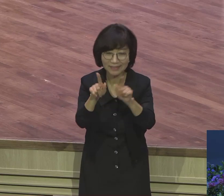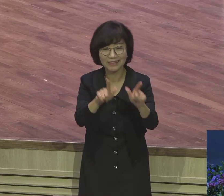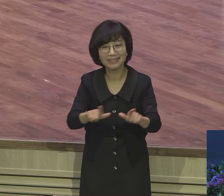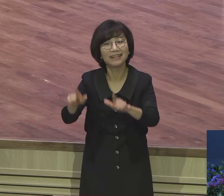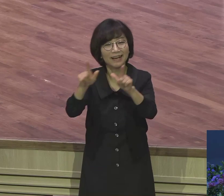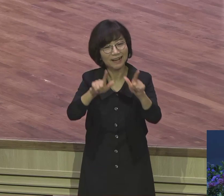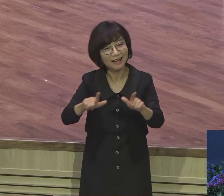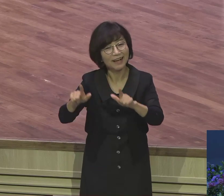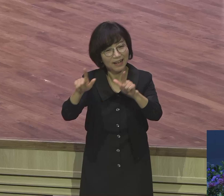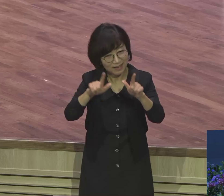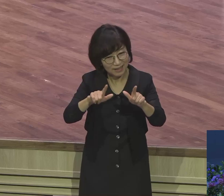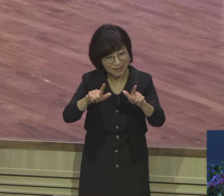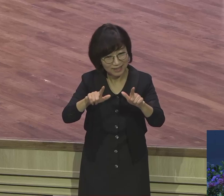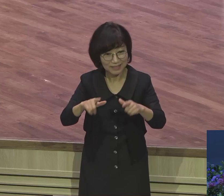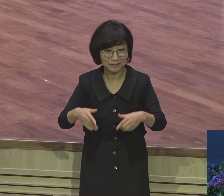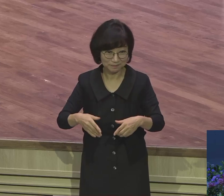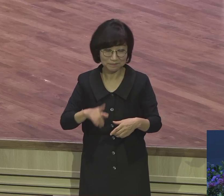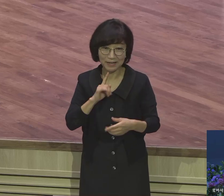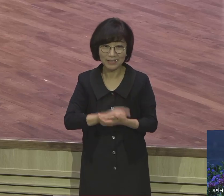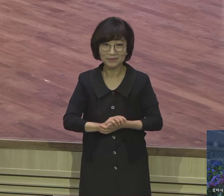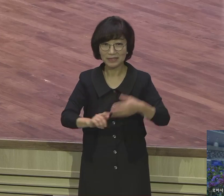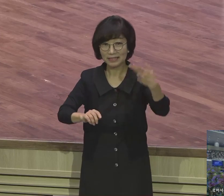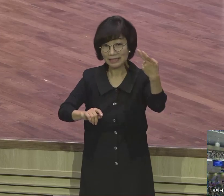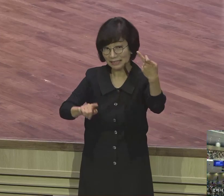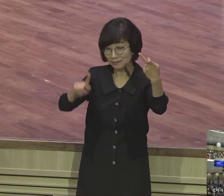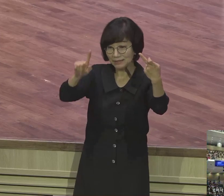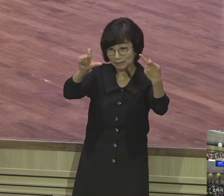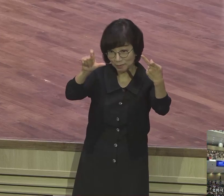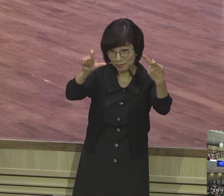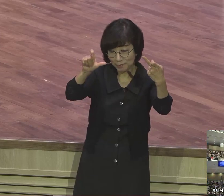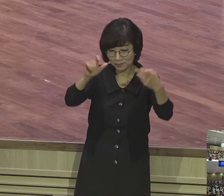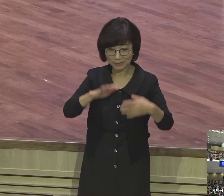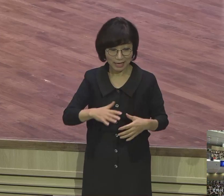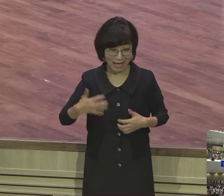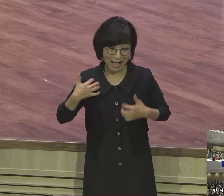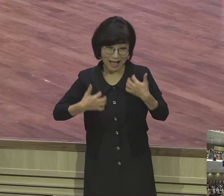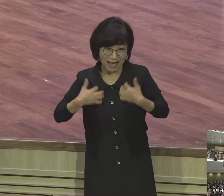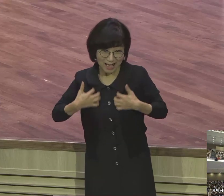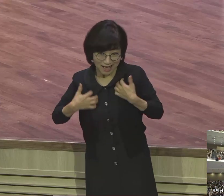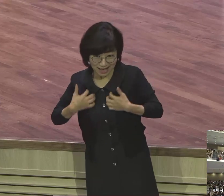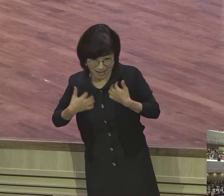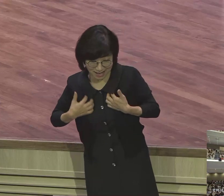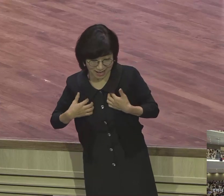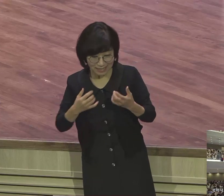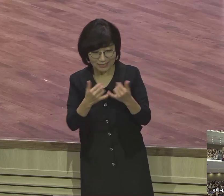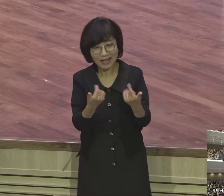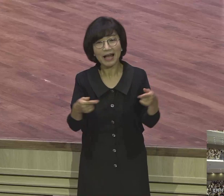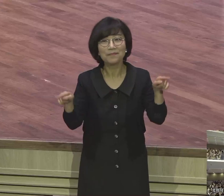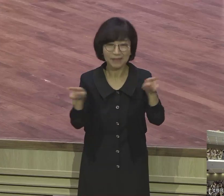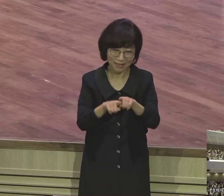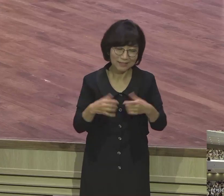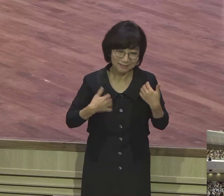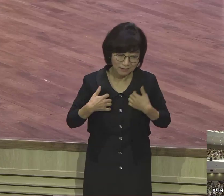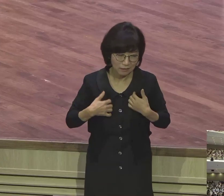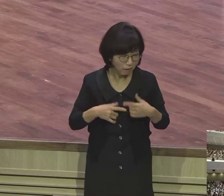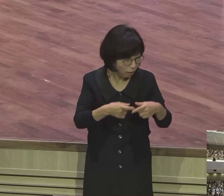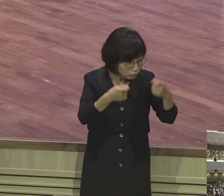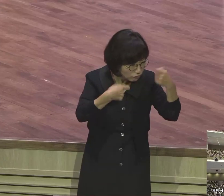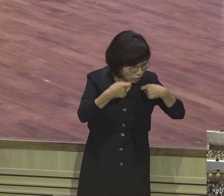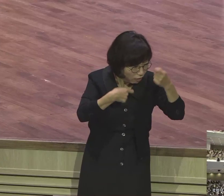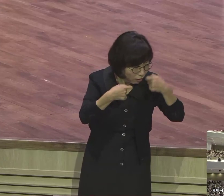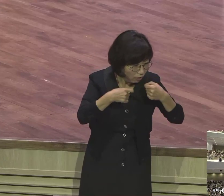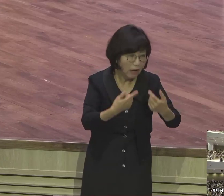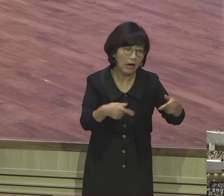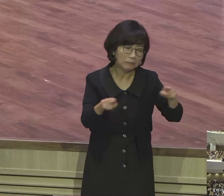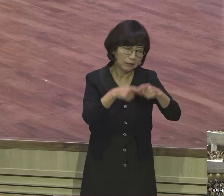더불어 사는 15절 보세요. 즐거워하는 자들과 함께 즐거워하고 우는 자들과